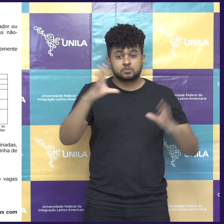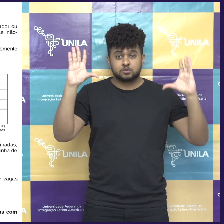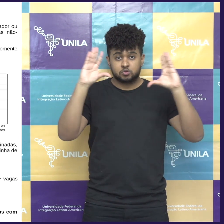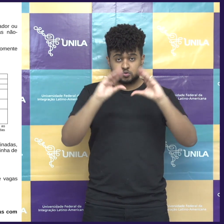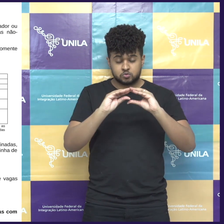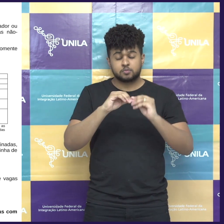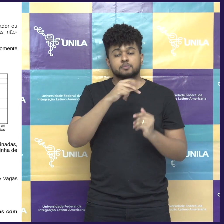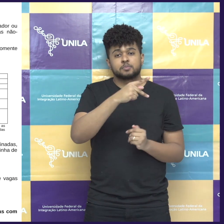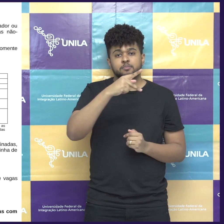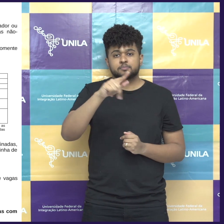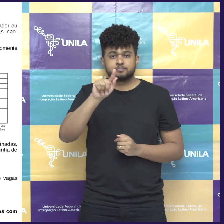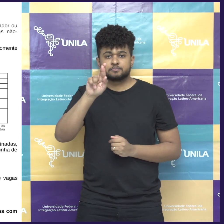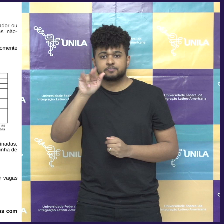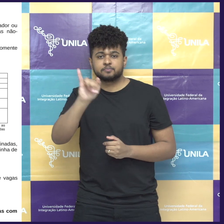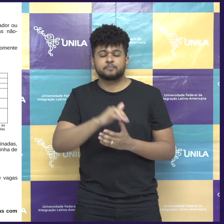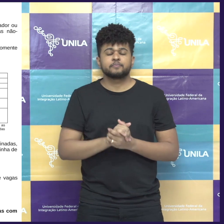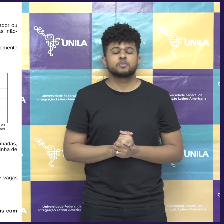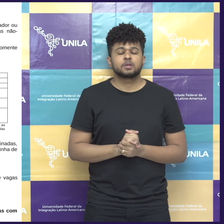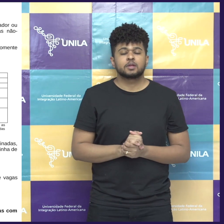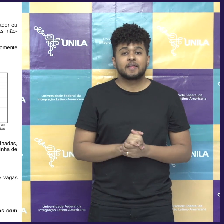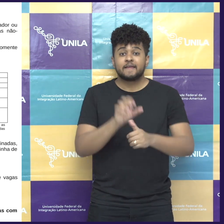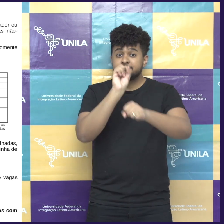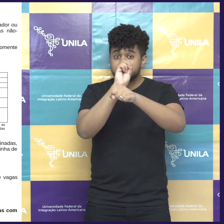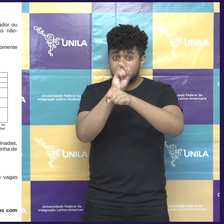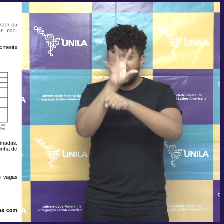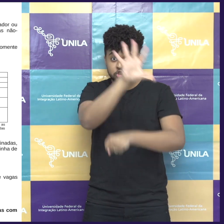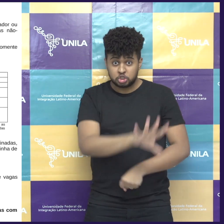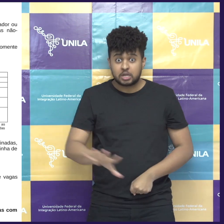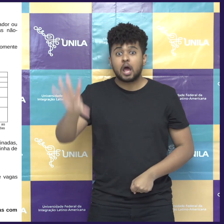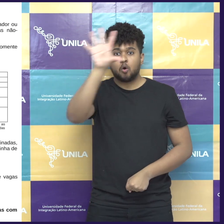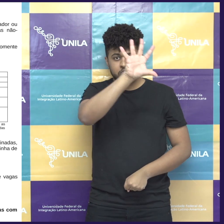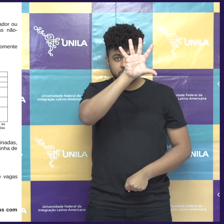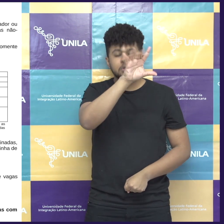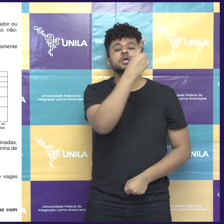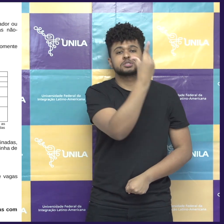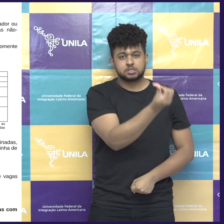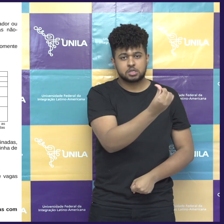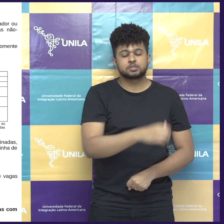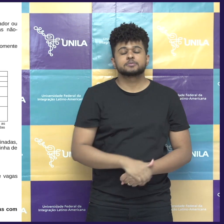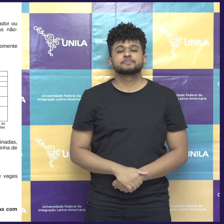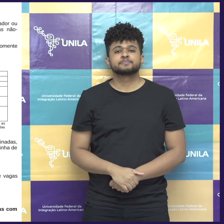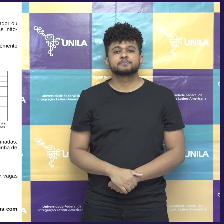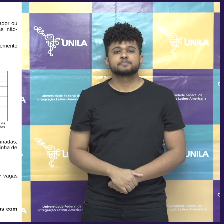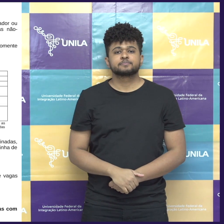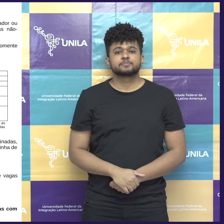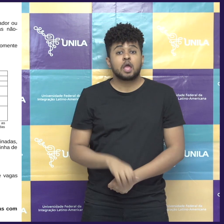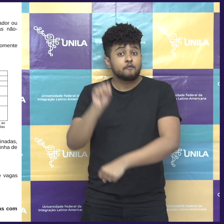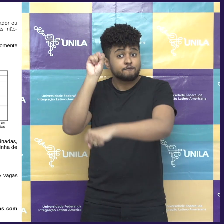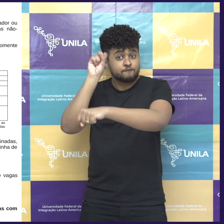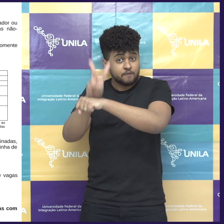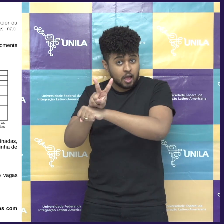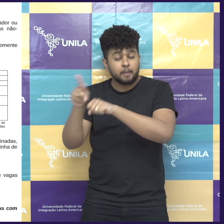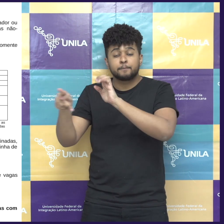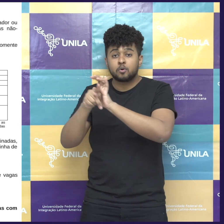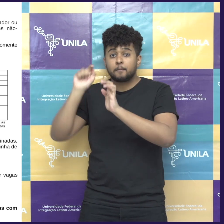para o PPG-RI. Vagas de ampla concorrência, 16 vagas. Vagas